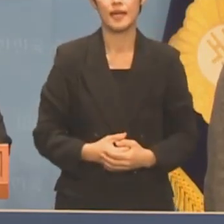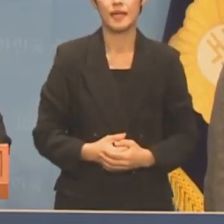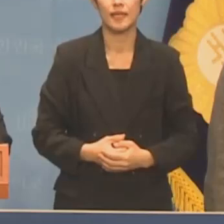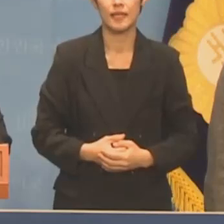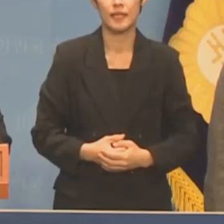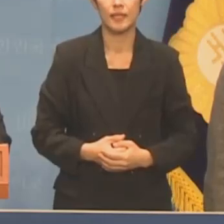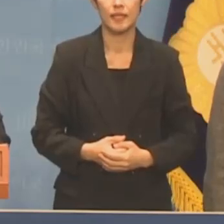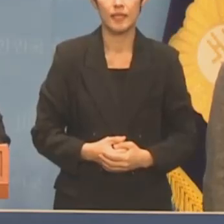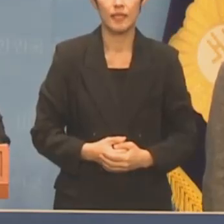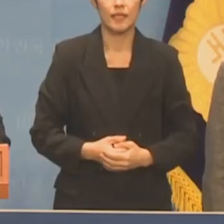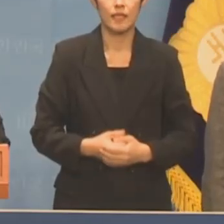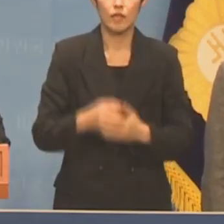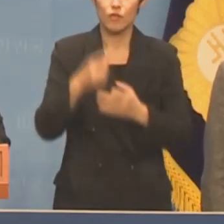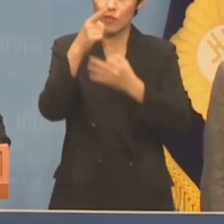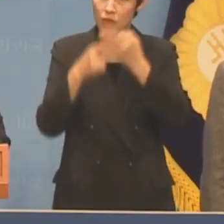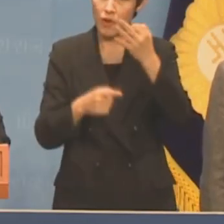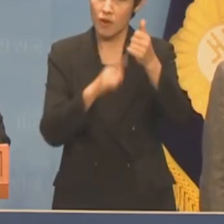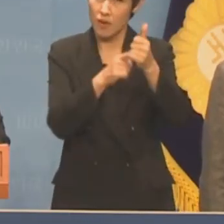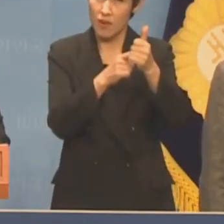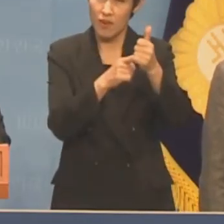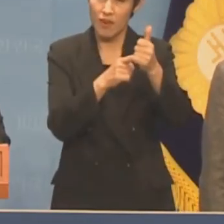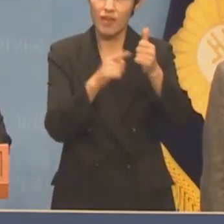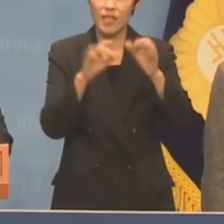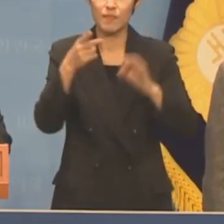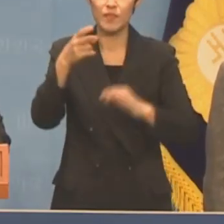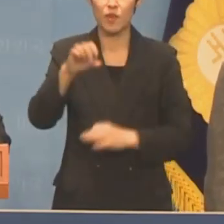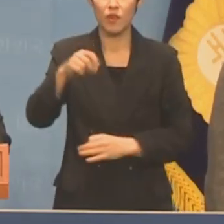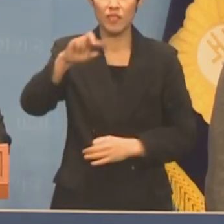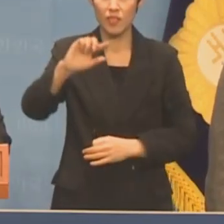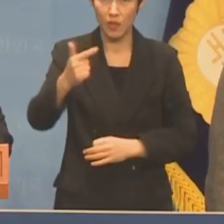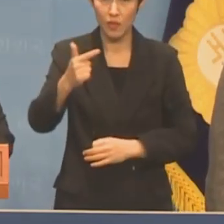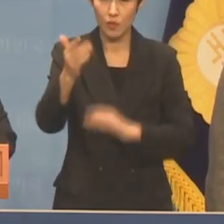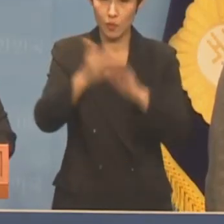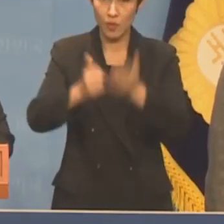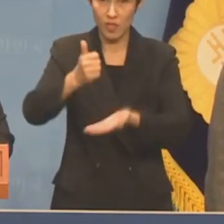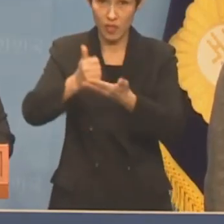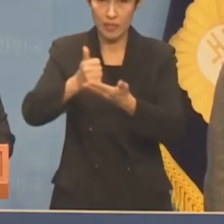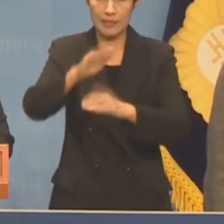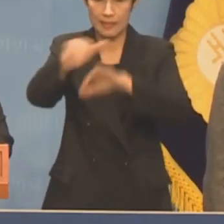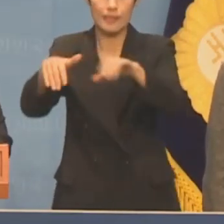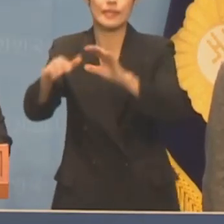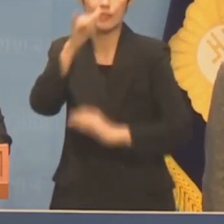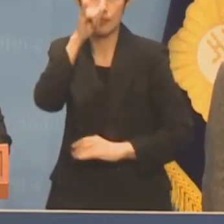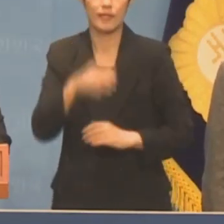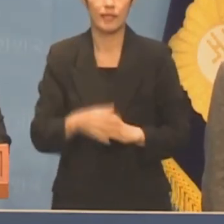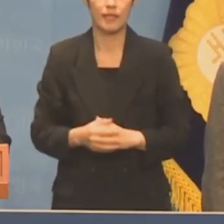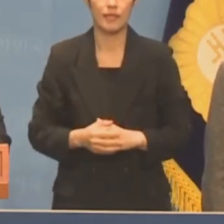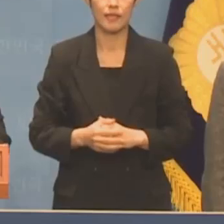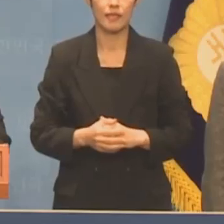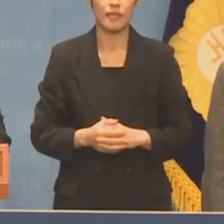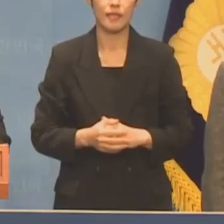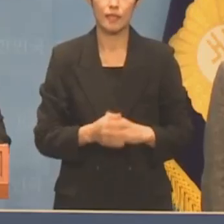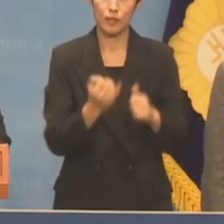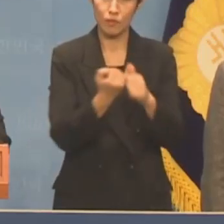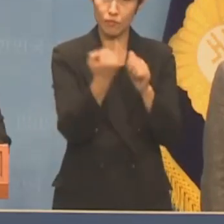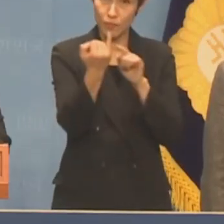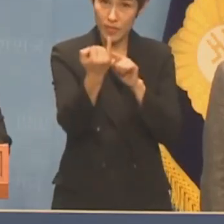끝내 윤석열이 김영선 공천에 개입했습니다. 김건희가 그